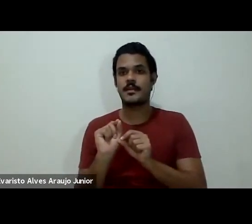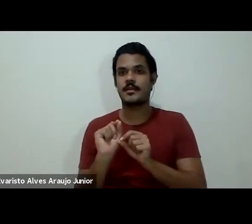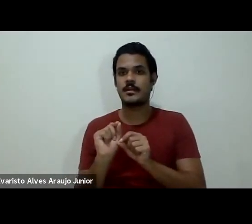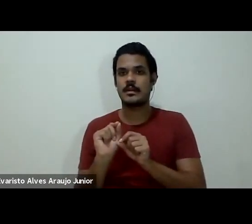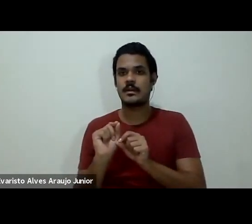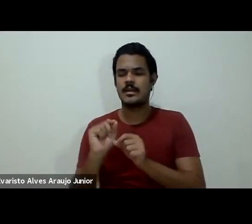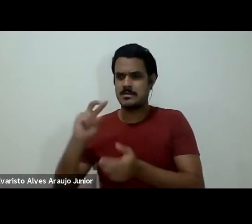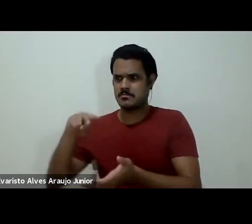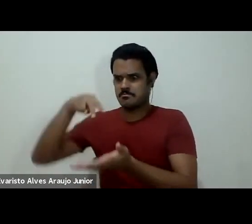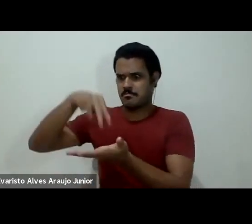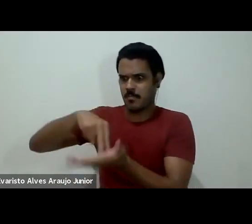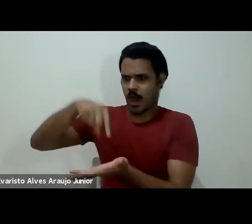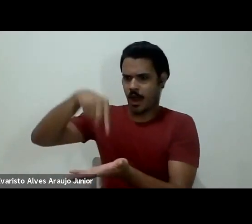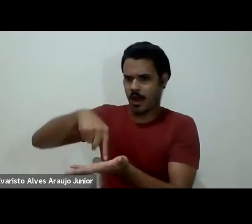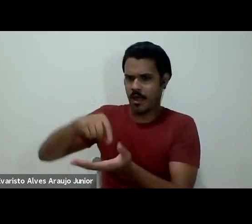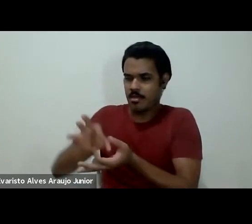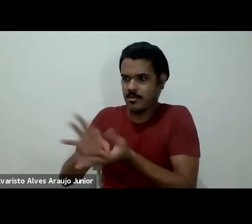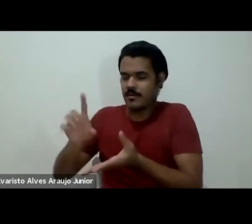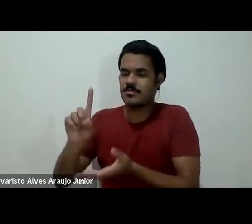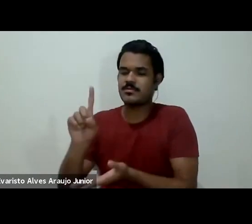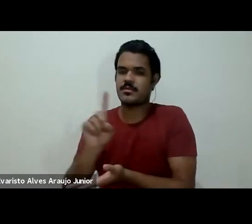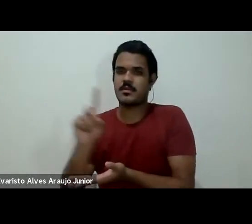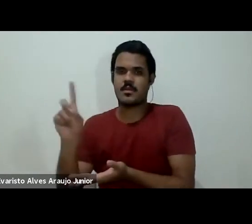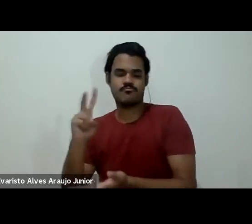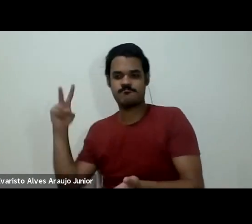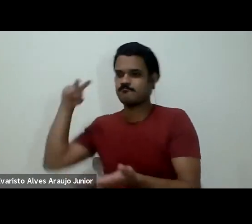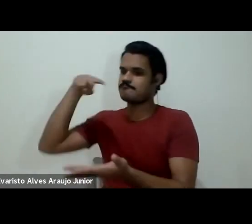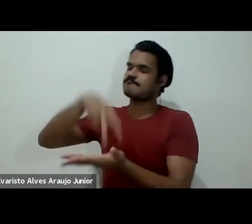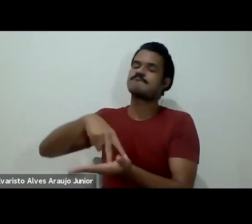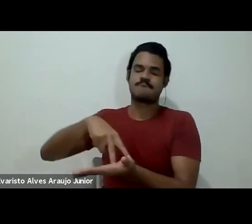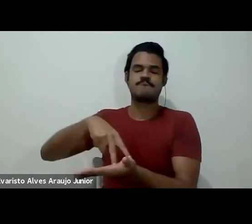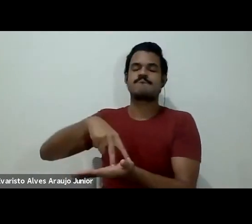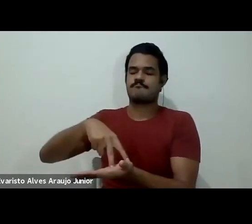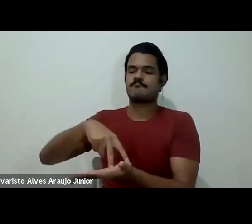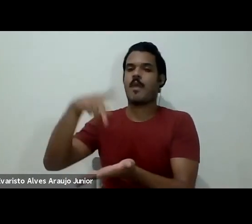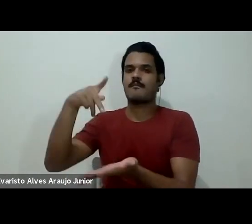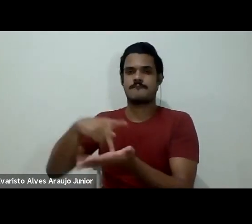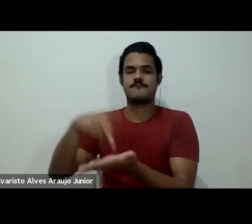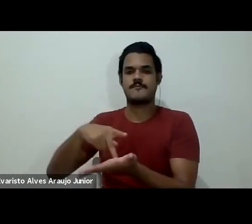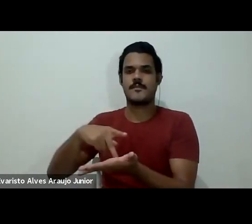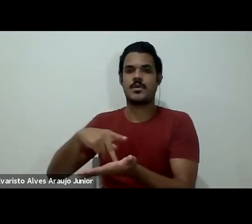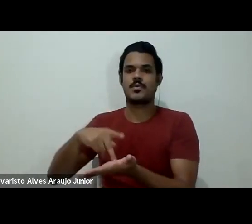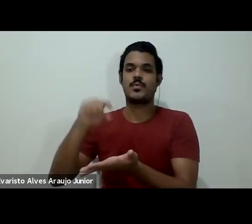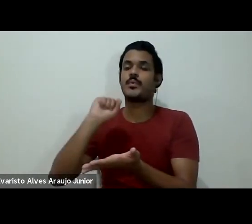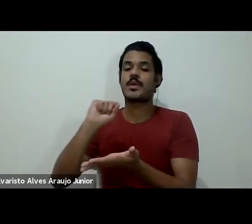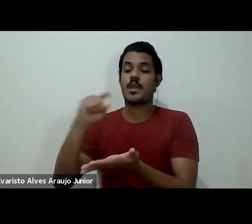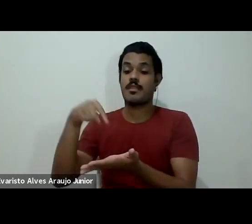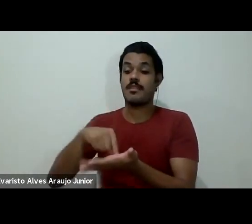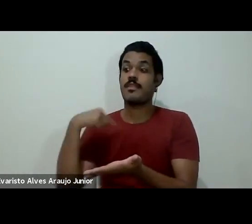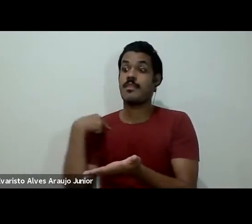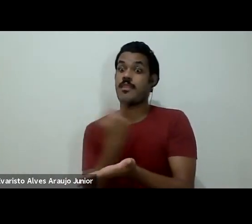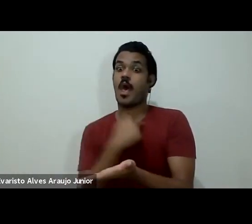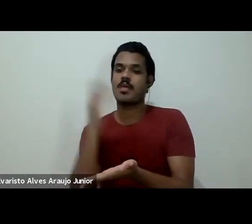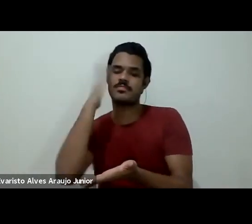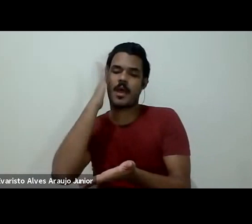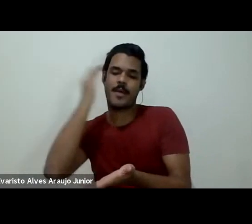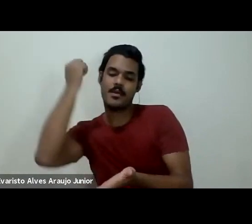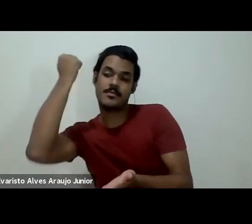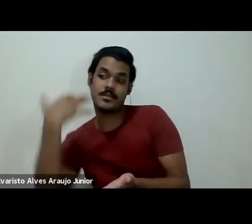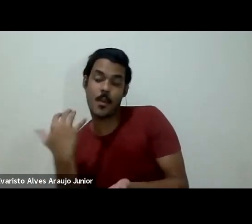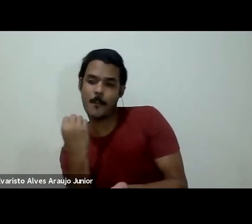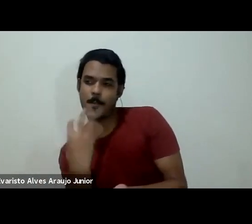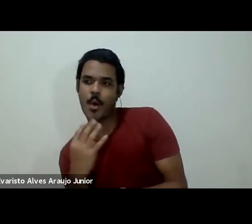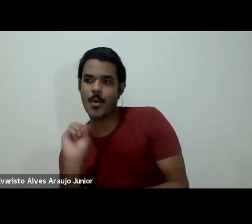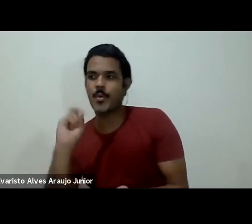lugar, que é o lugar de validação da audiodescrição. Então, embora hoje nós tenhamos uma série